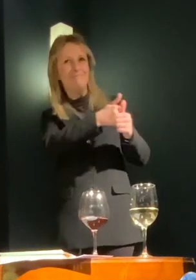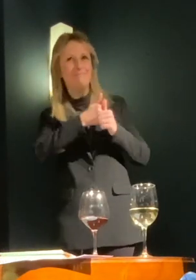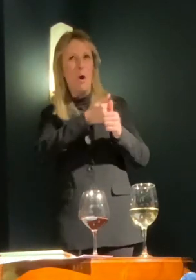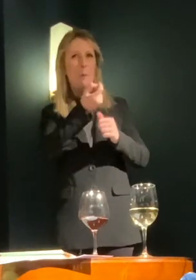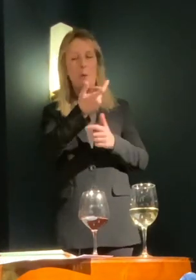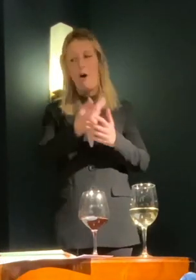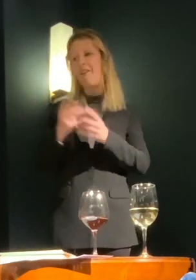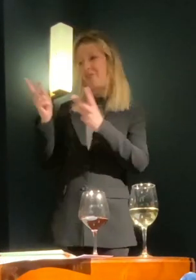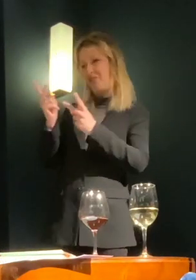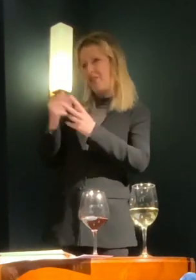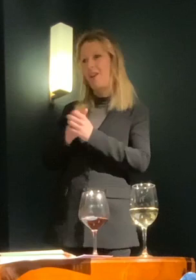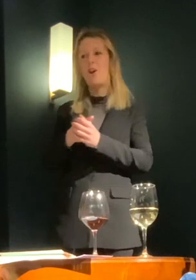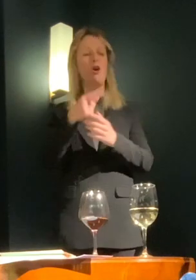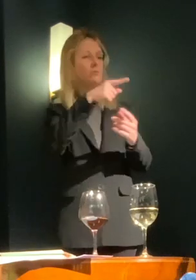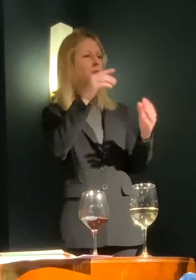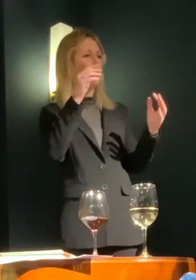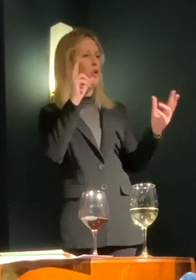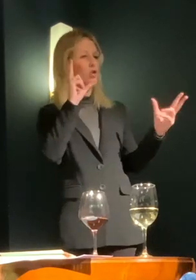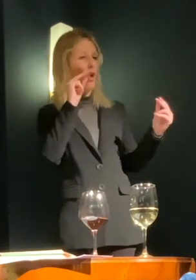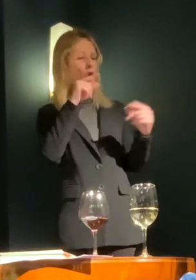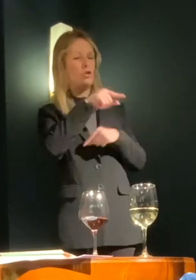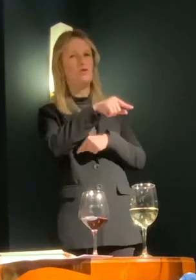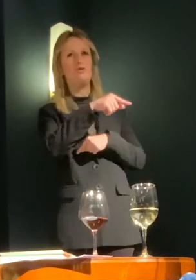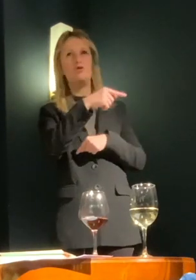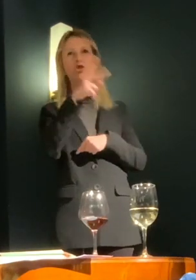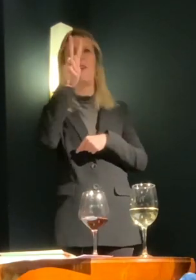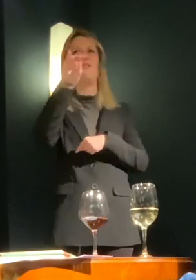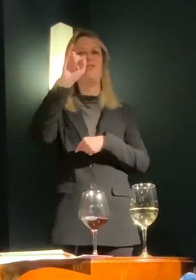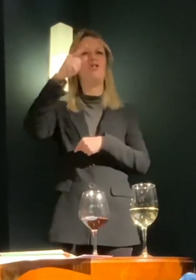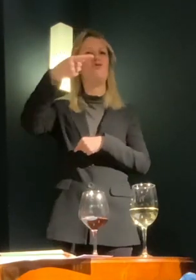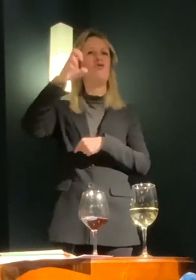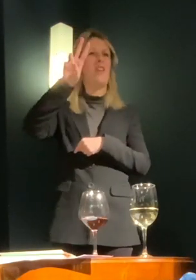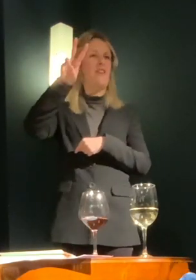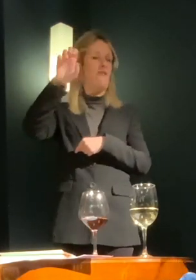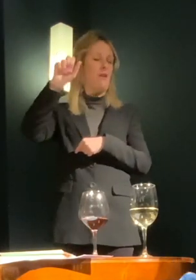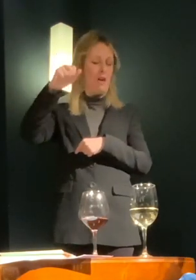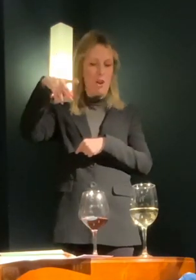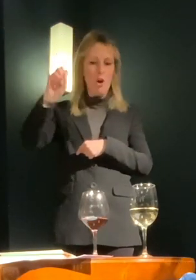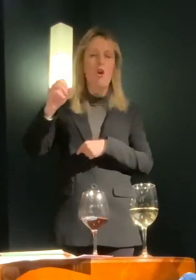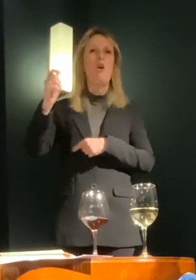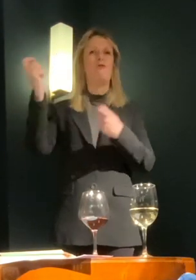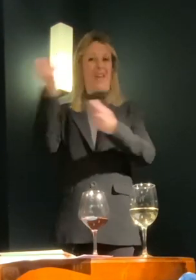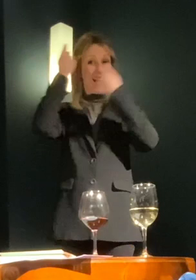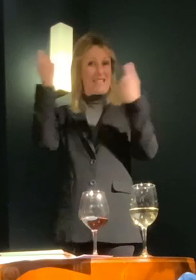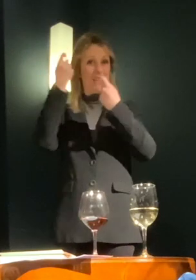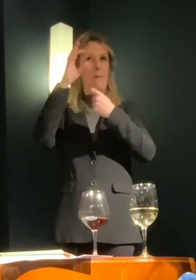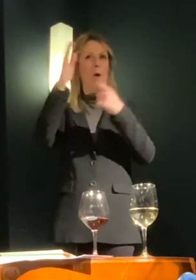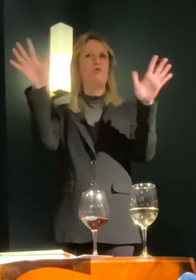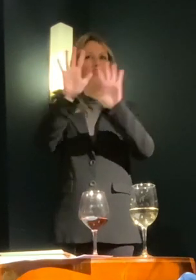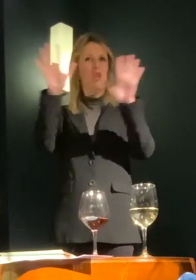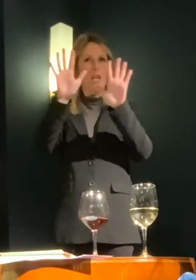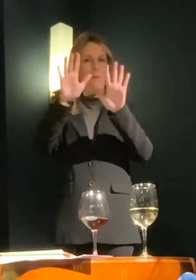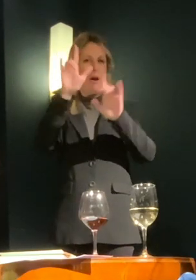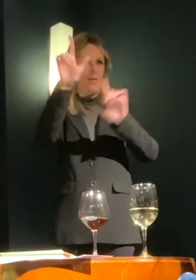È vero. Ci siamo conosciuti a Vigevano, sì, per la prima volta ad un festival su cinema, serie TV. Esatto. Tu eri lì